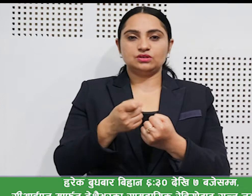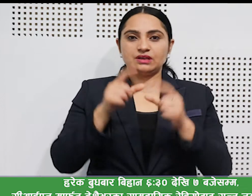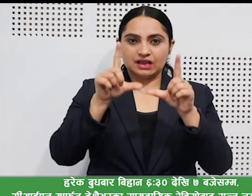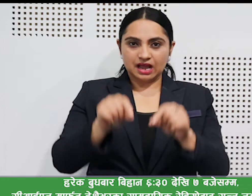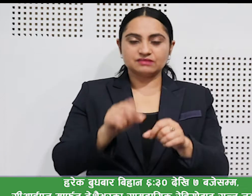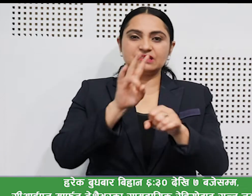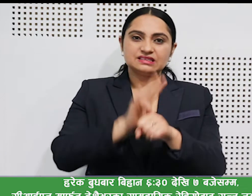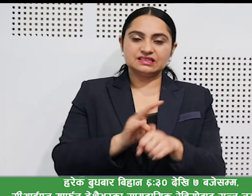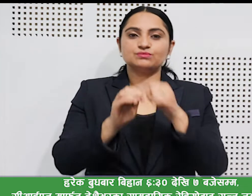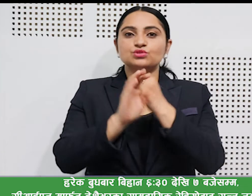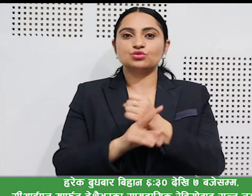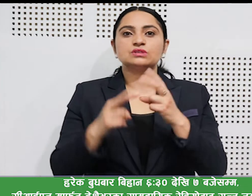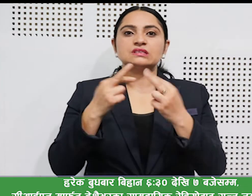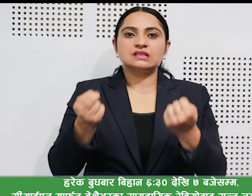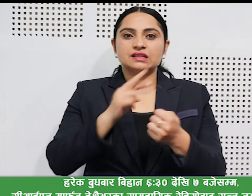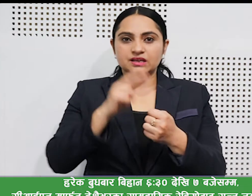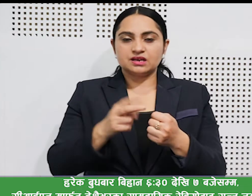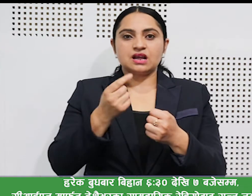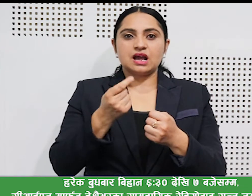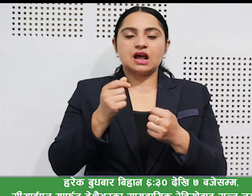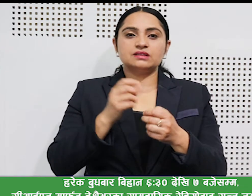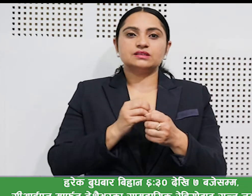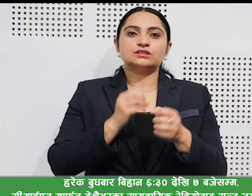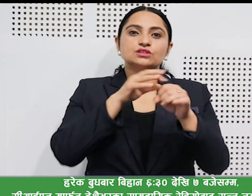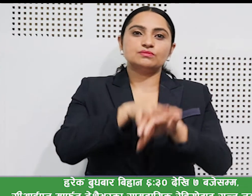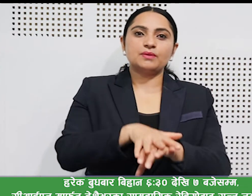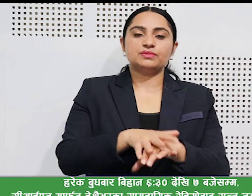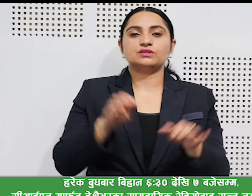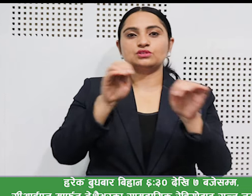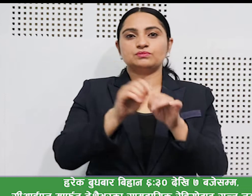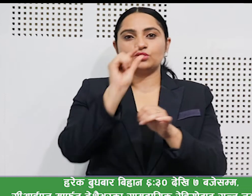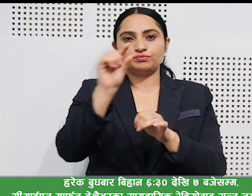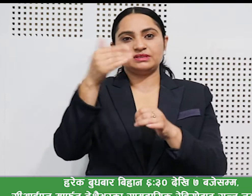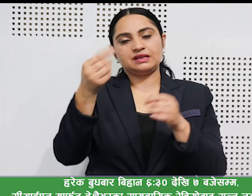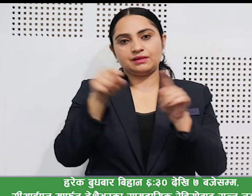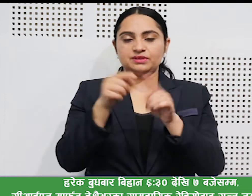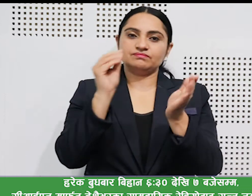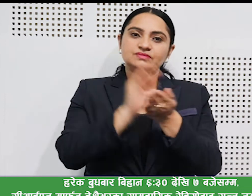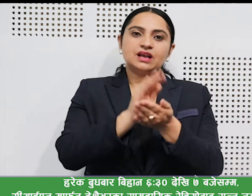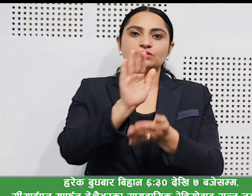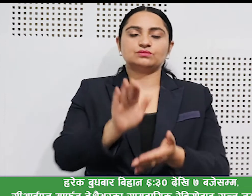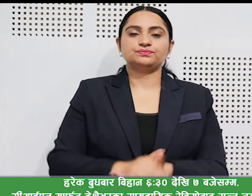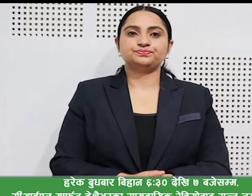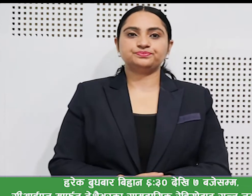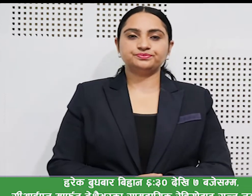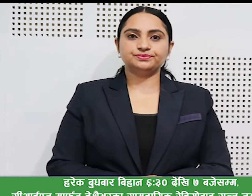आवश्यक सीप, स्रोत, साधन र आर्थिक समावेशीकरण सम्बन्धी सवाललाई पनि समेट्नेछौँ।